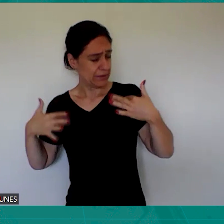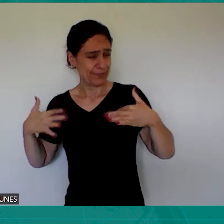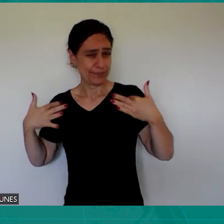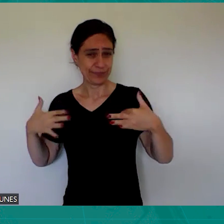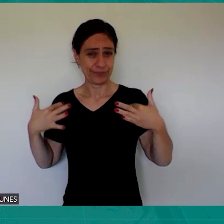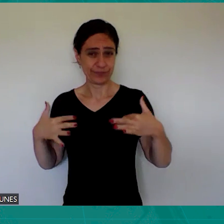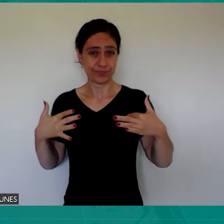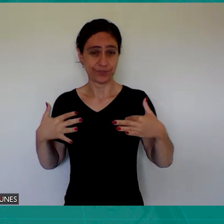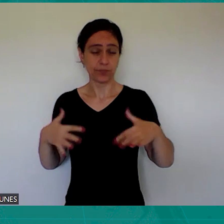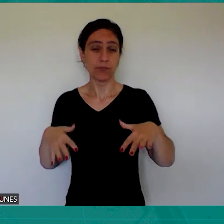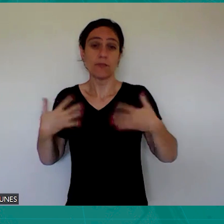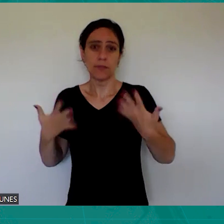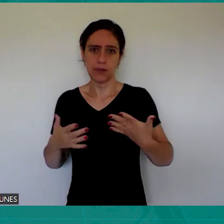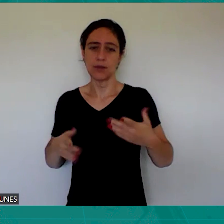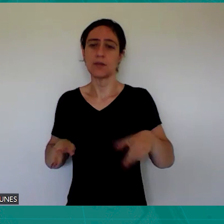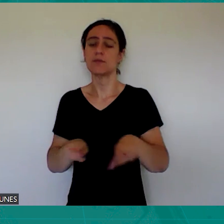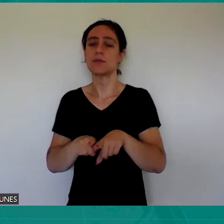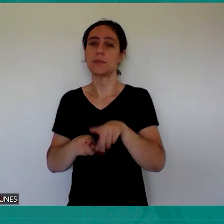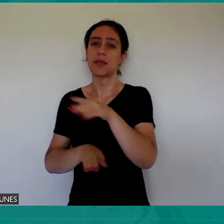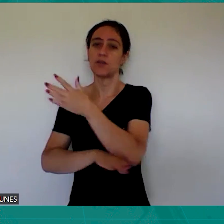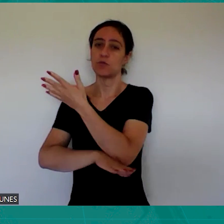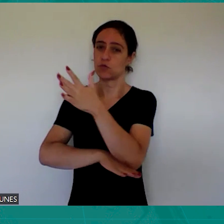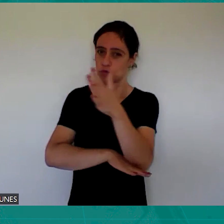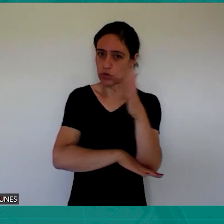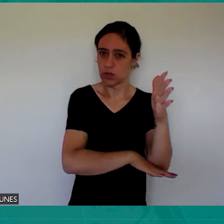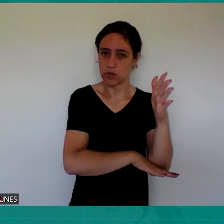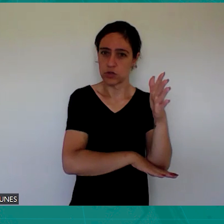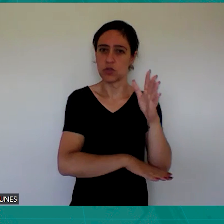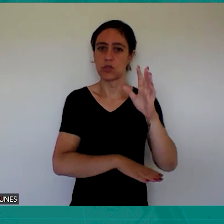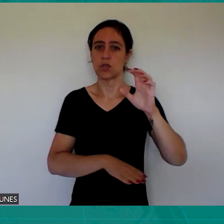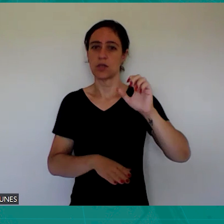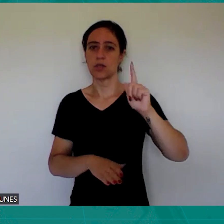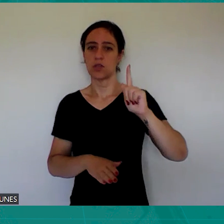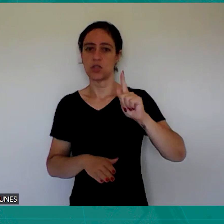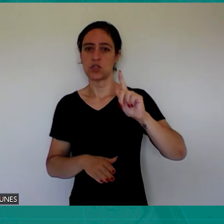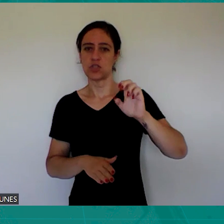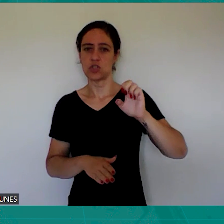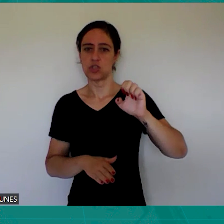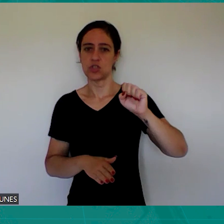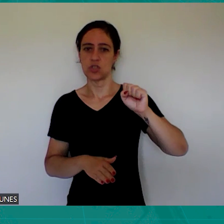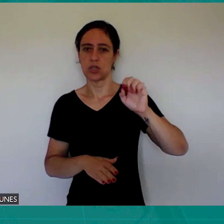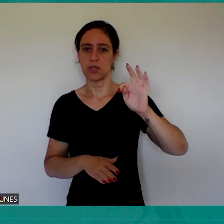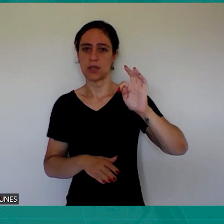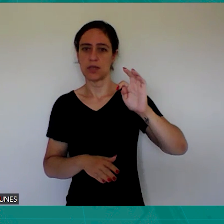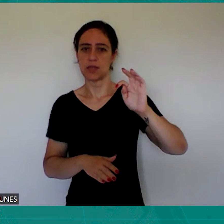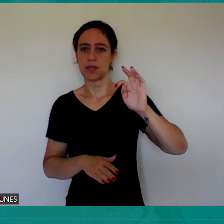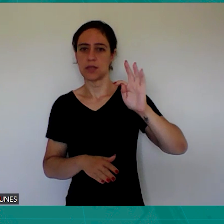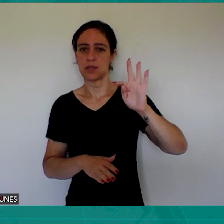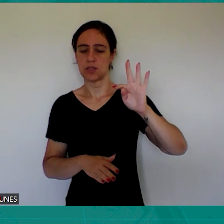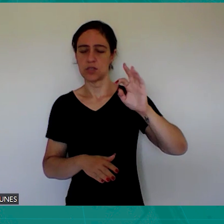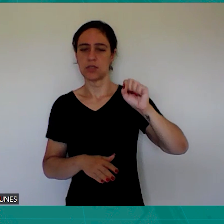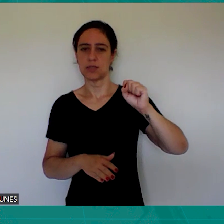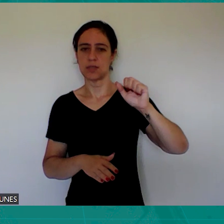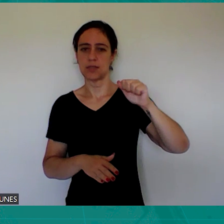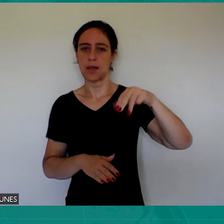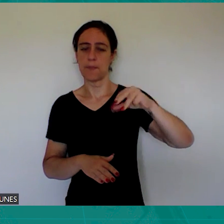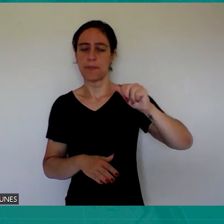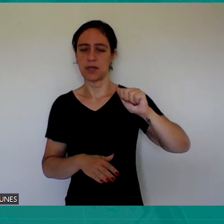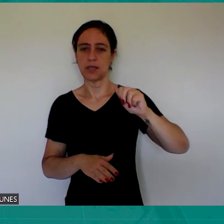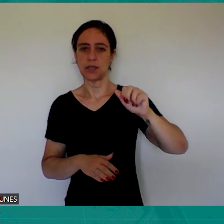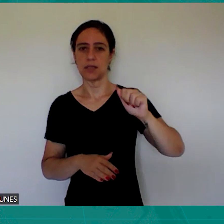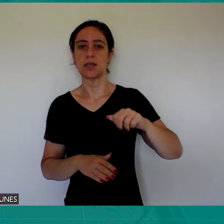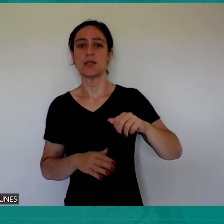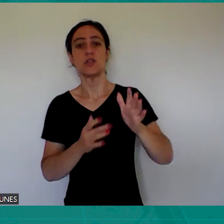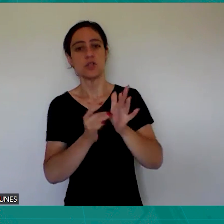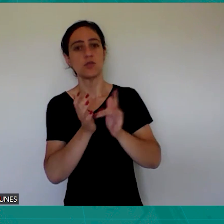jardim de Getsemane, ainda nós vamos ver, Jesus chegou a pedir ao Pai: Pai, se for possível,